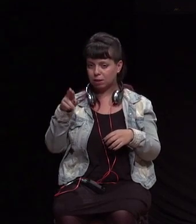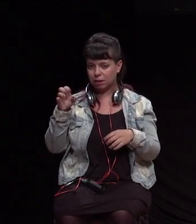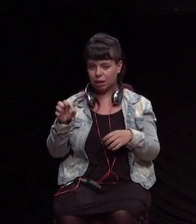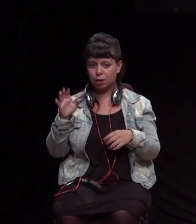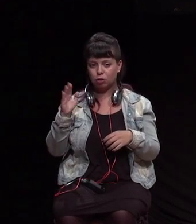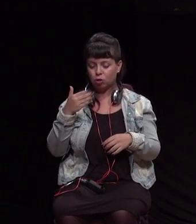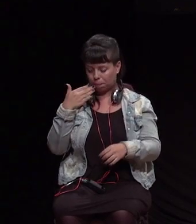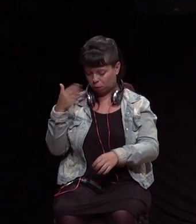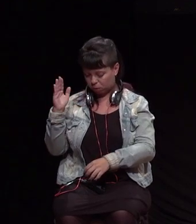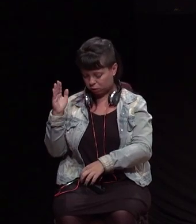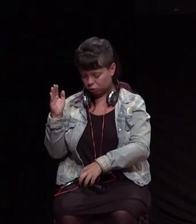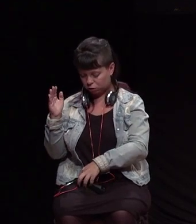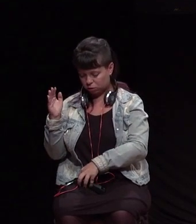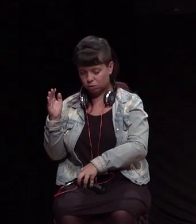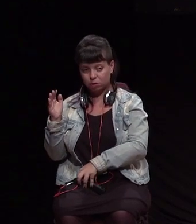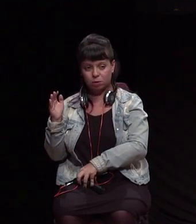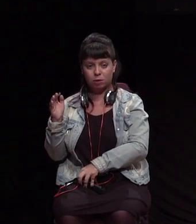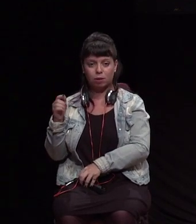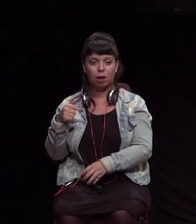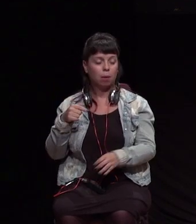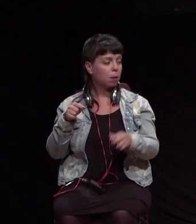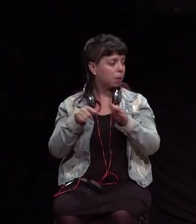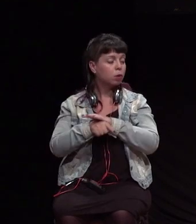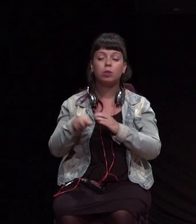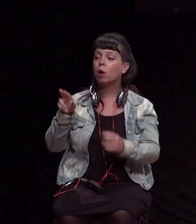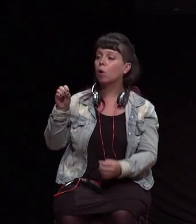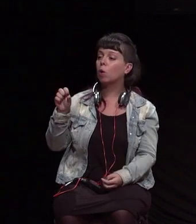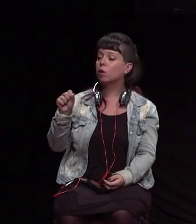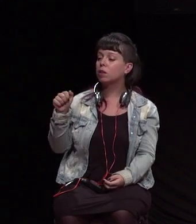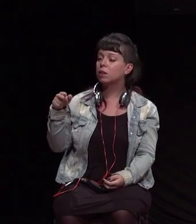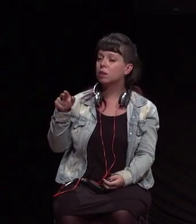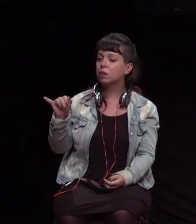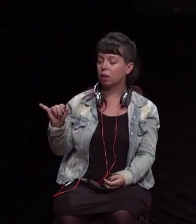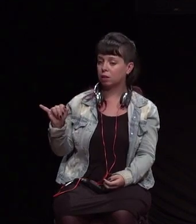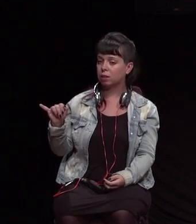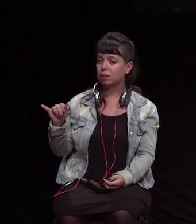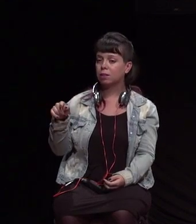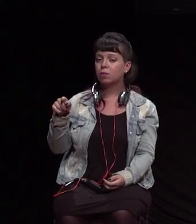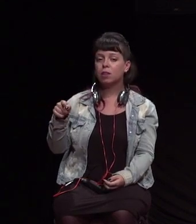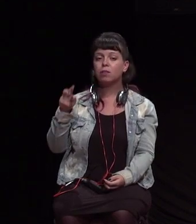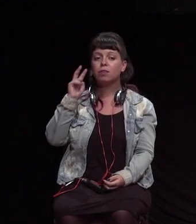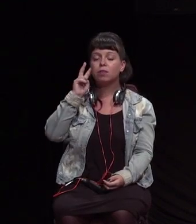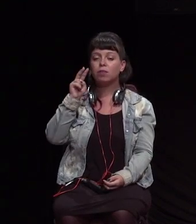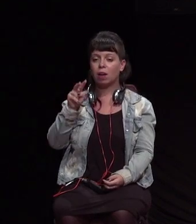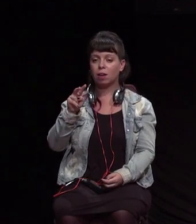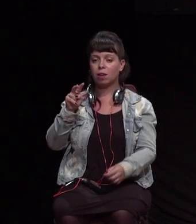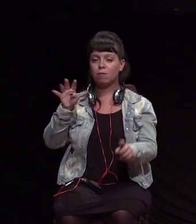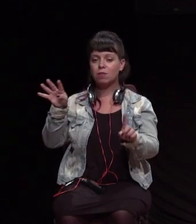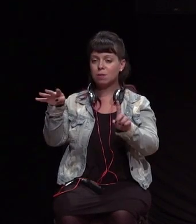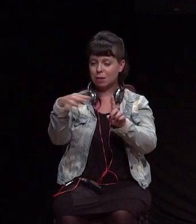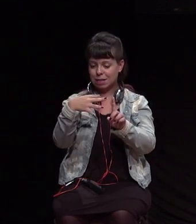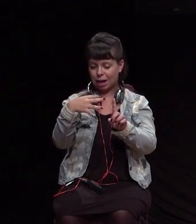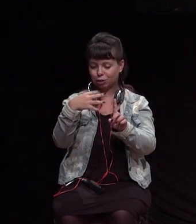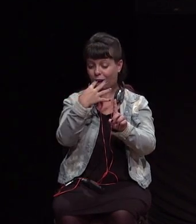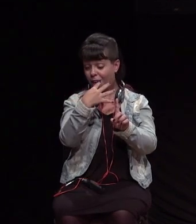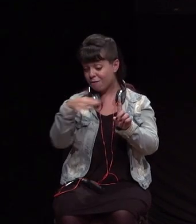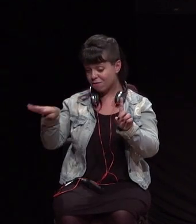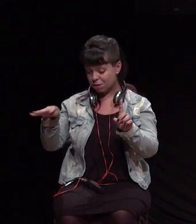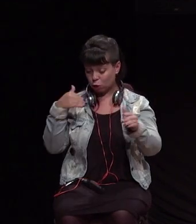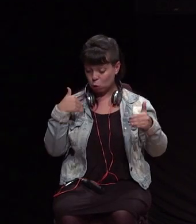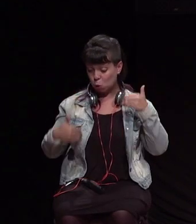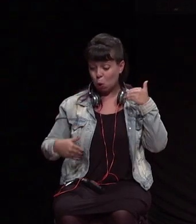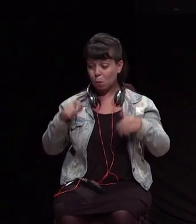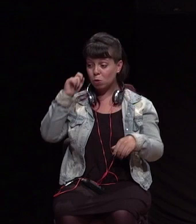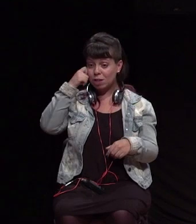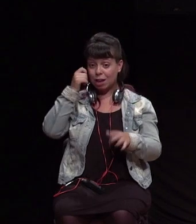para a Rosane, que é uma pergunta muito interessante. Rosane, como você vê a questão da visibilidade e invisibilidade dos corpos negros